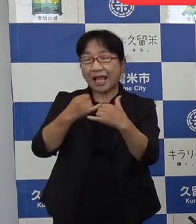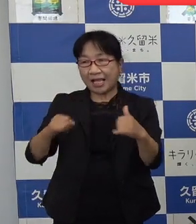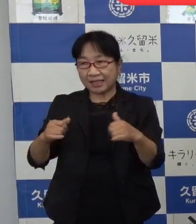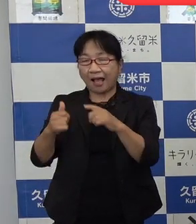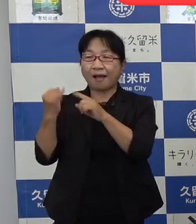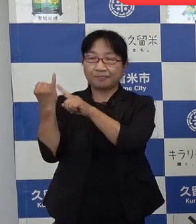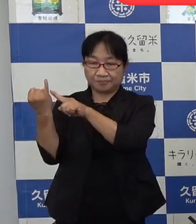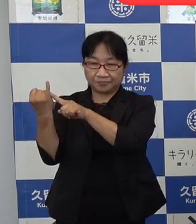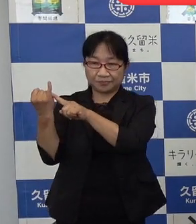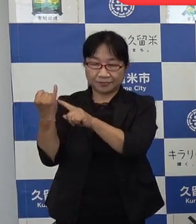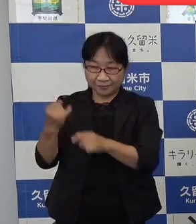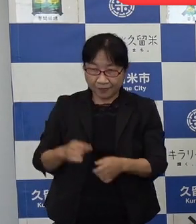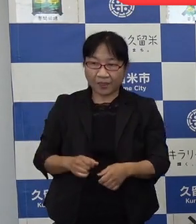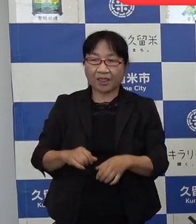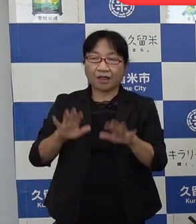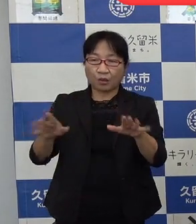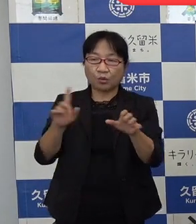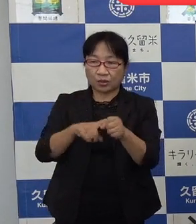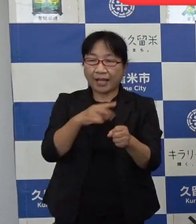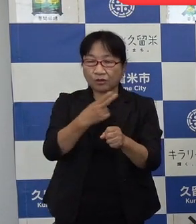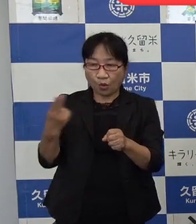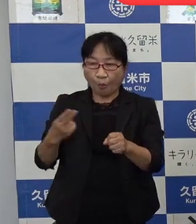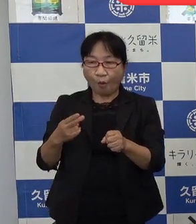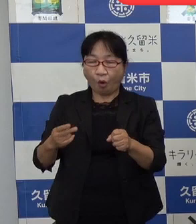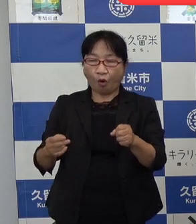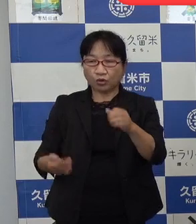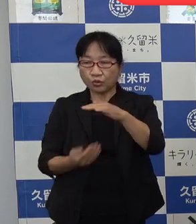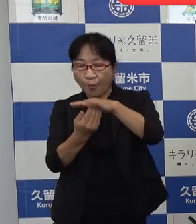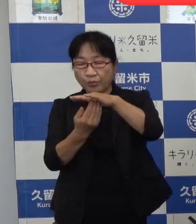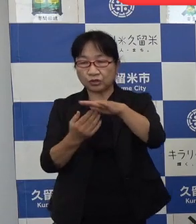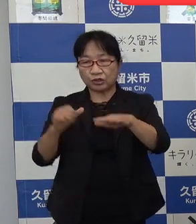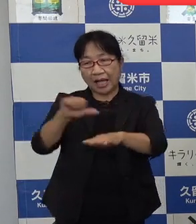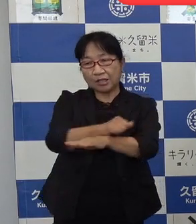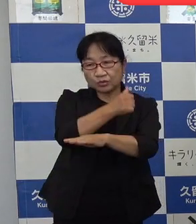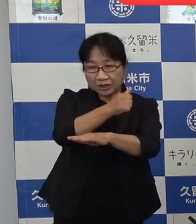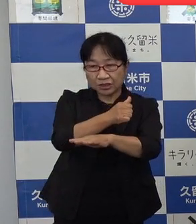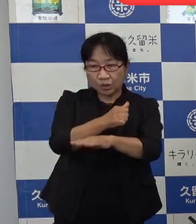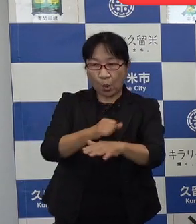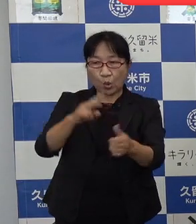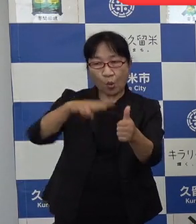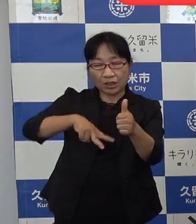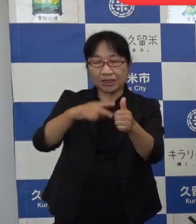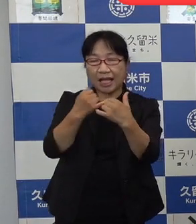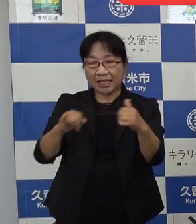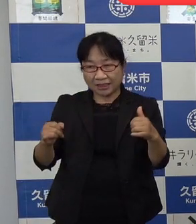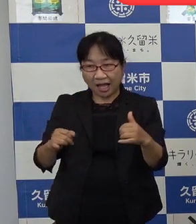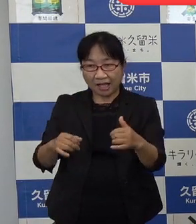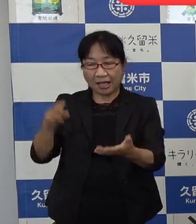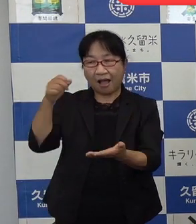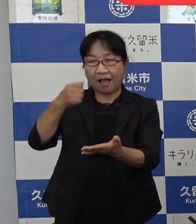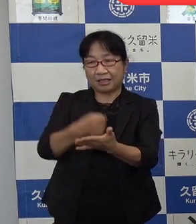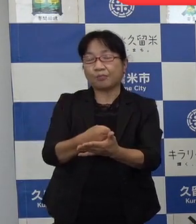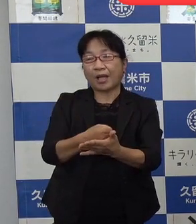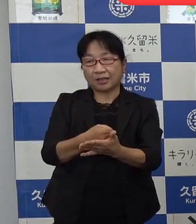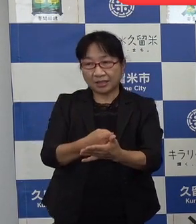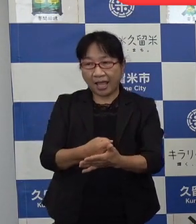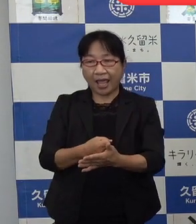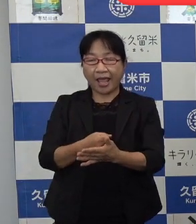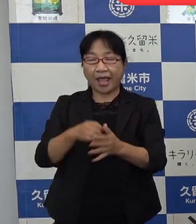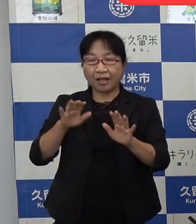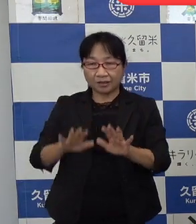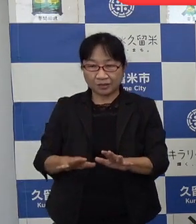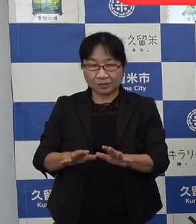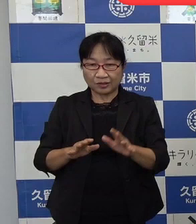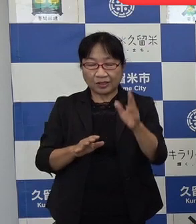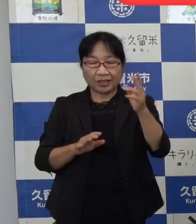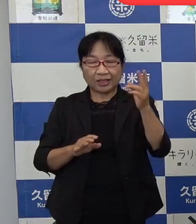ップアスリートの認定者が決定し、今月の9日2時半から本庁舎の久留